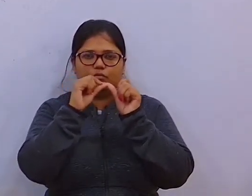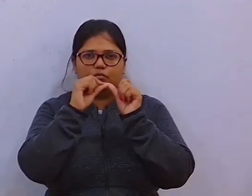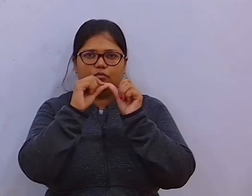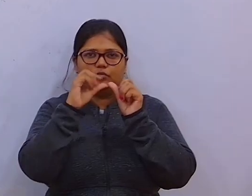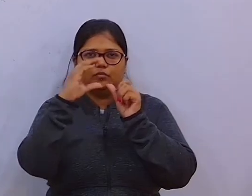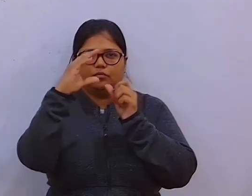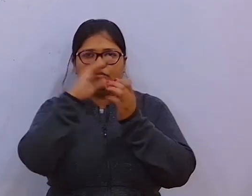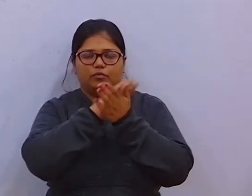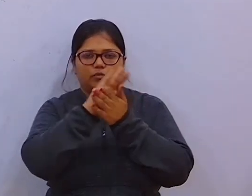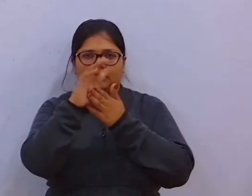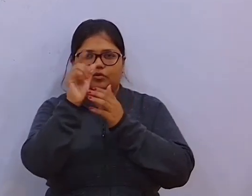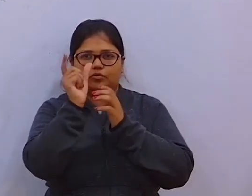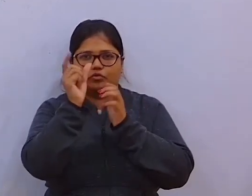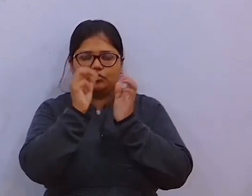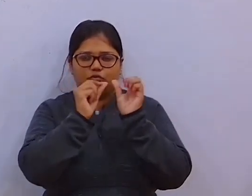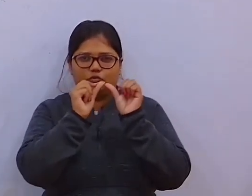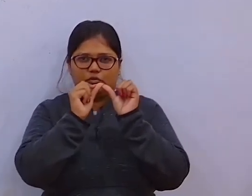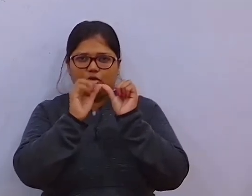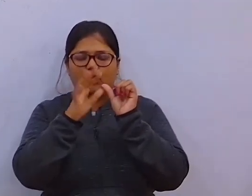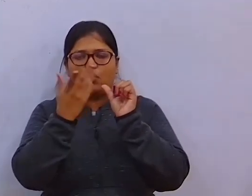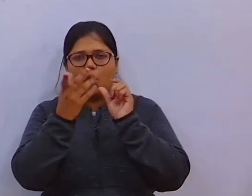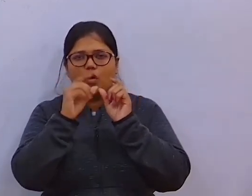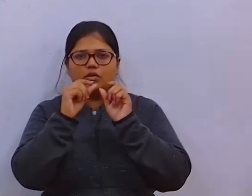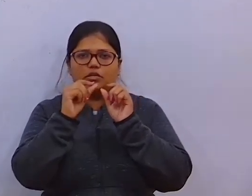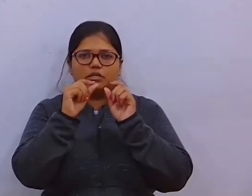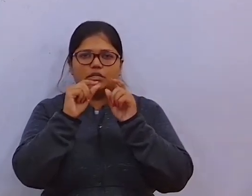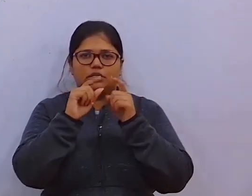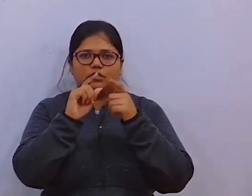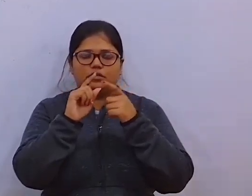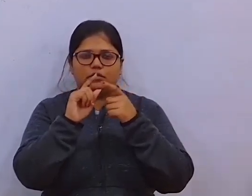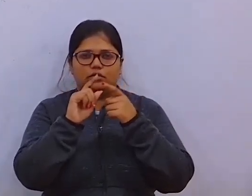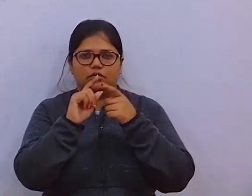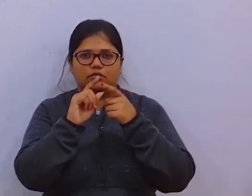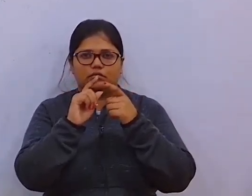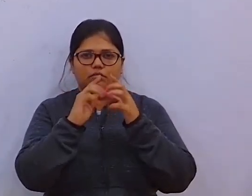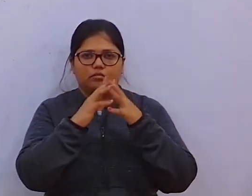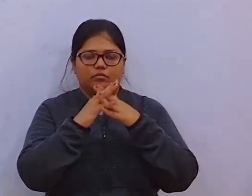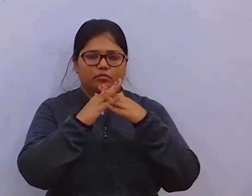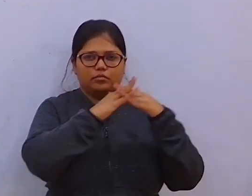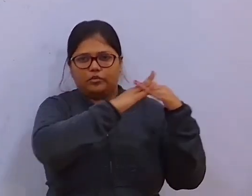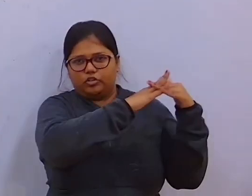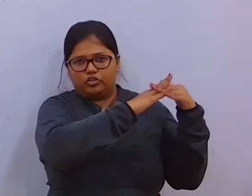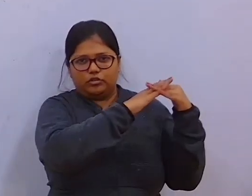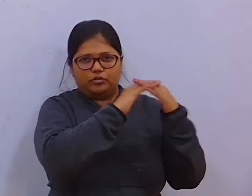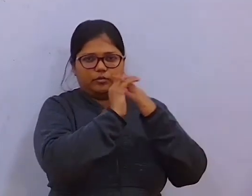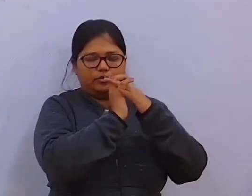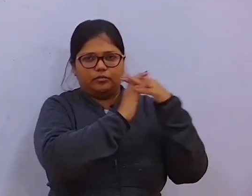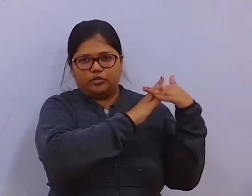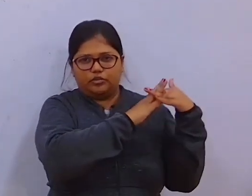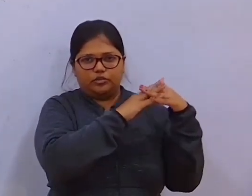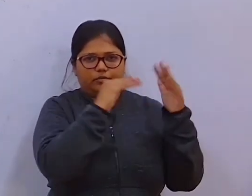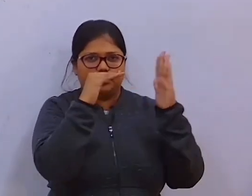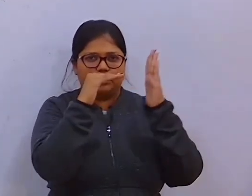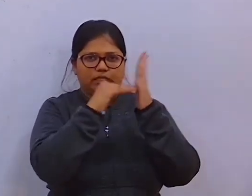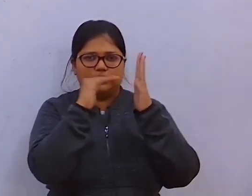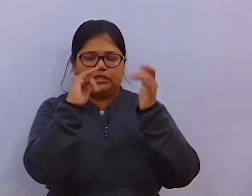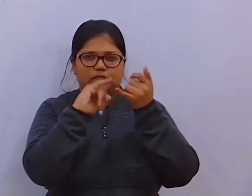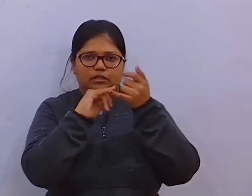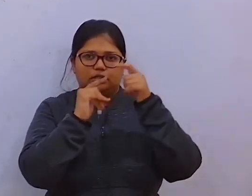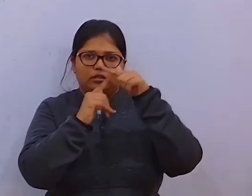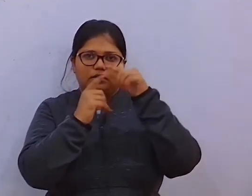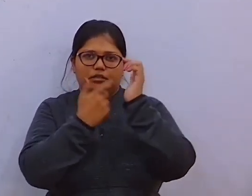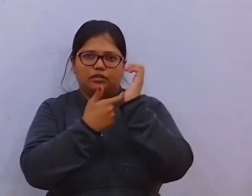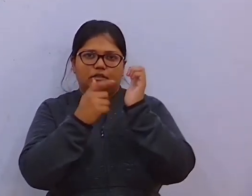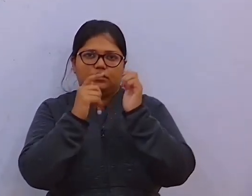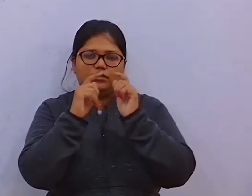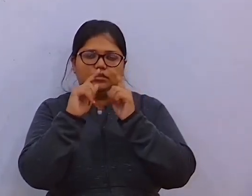पश्चिमी जेड स्ट्रीम। पहला क्या है? पछुआ या पहला कौन सा है?